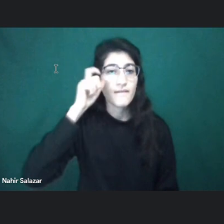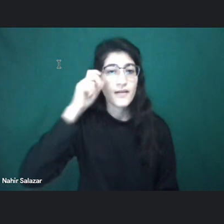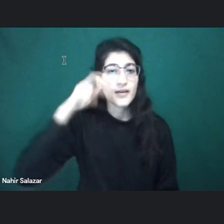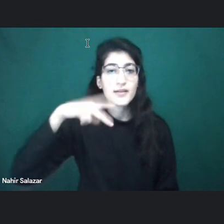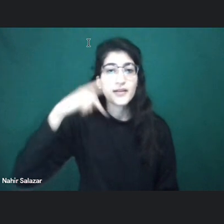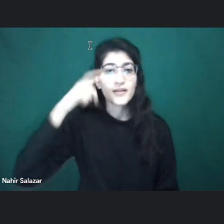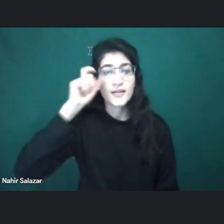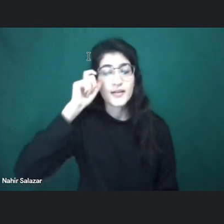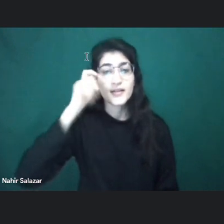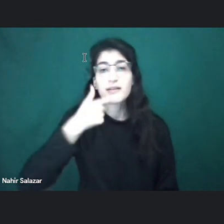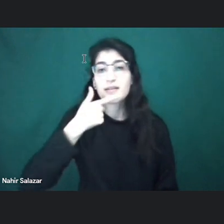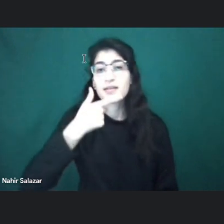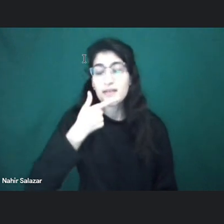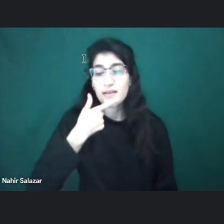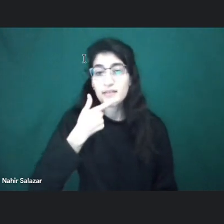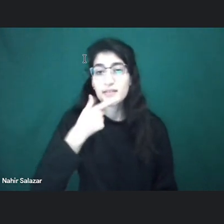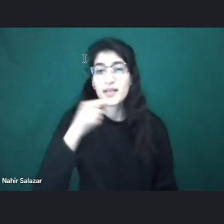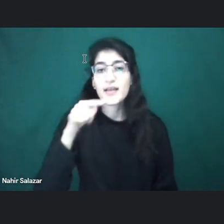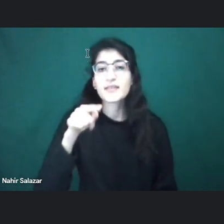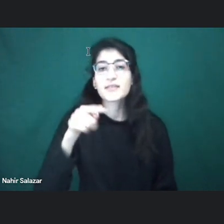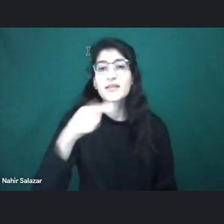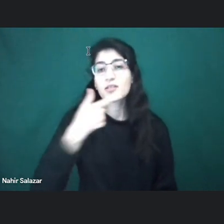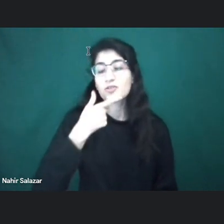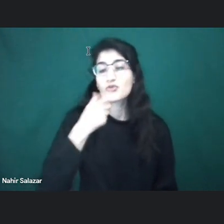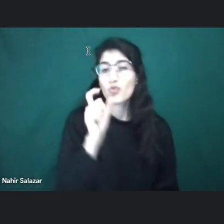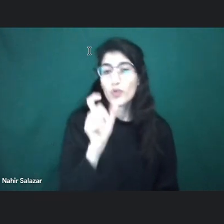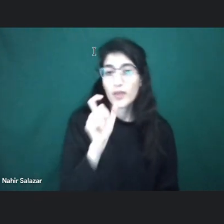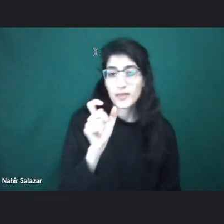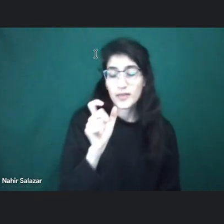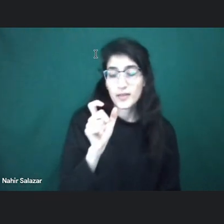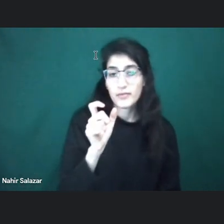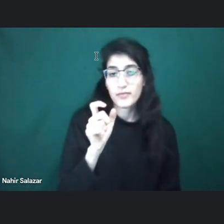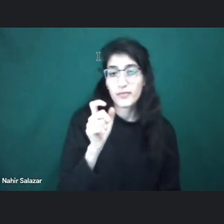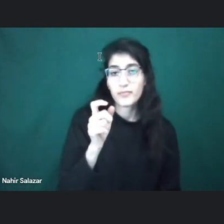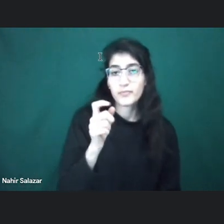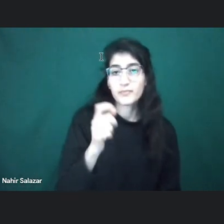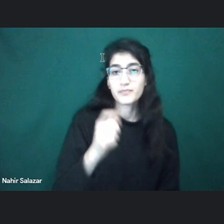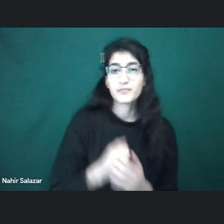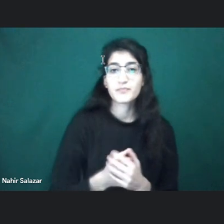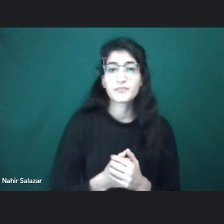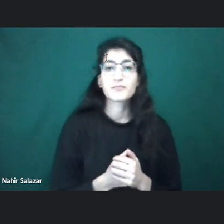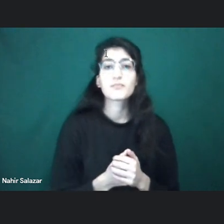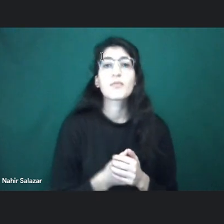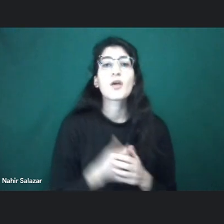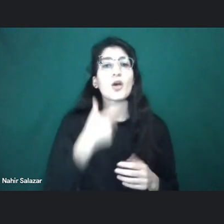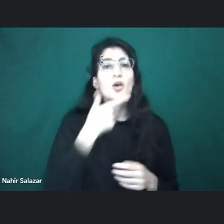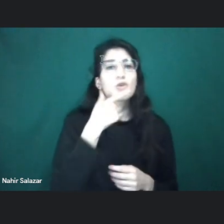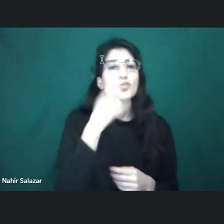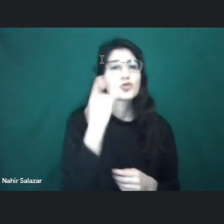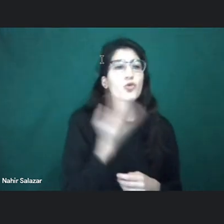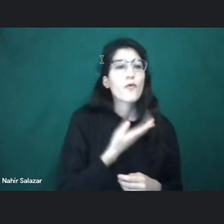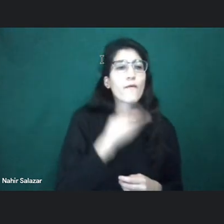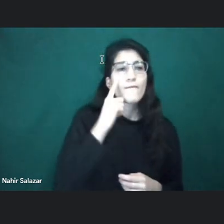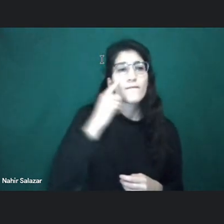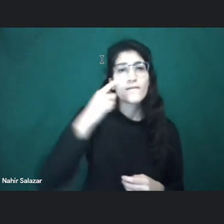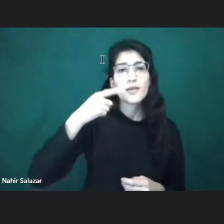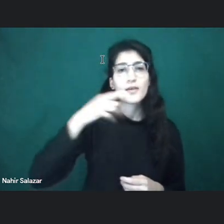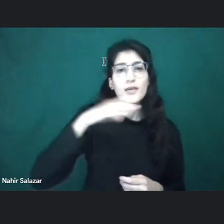Ive. Ness. Ive, que sería de adjetivo, y al agregarle nes, se convierte en